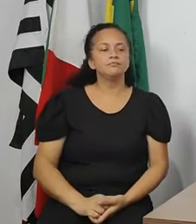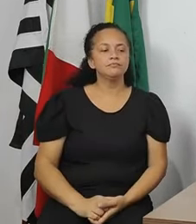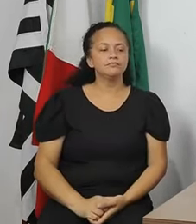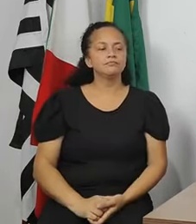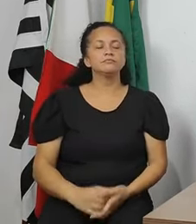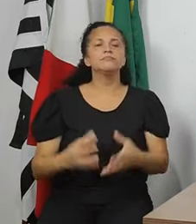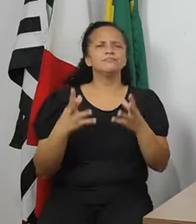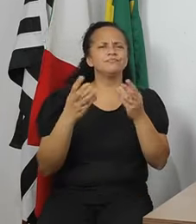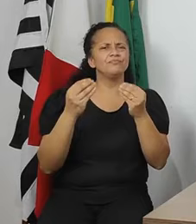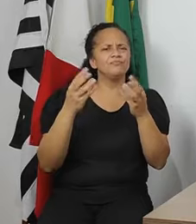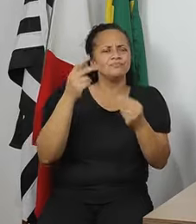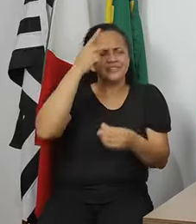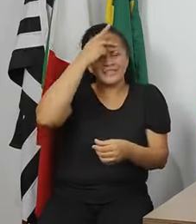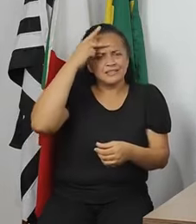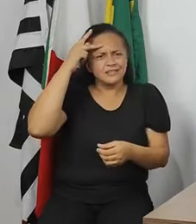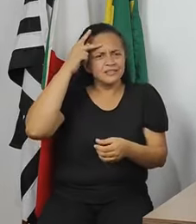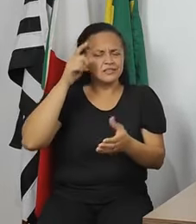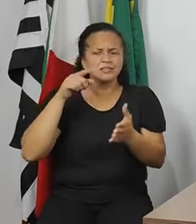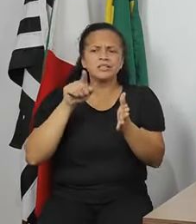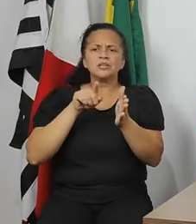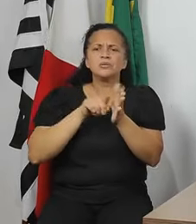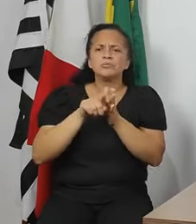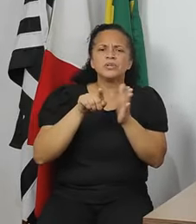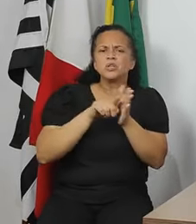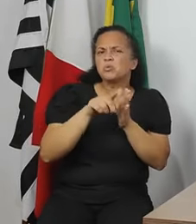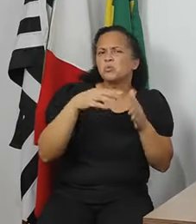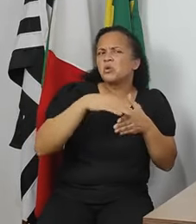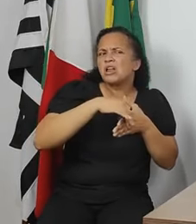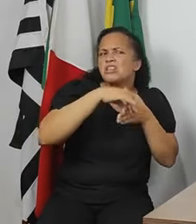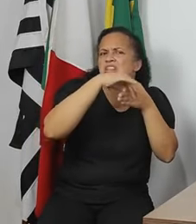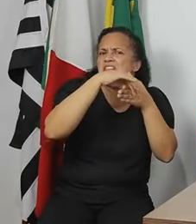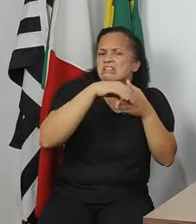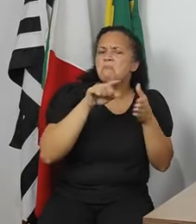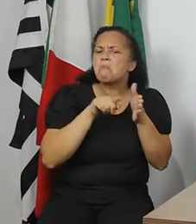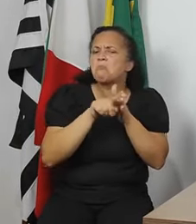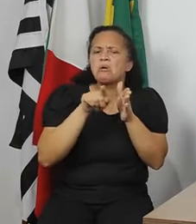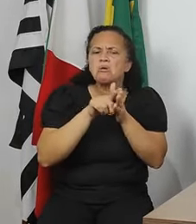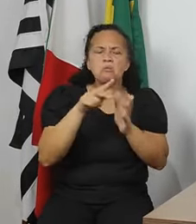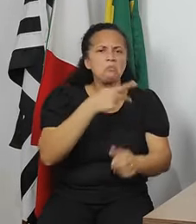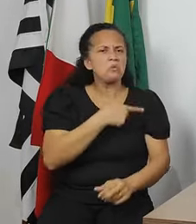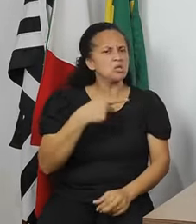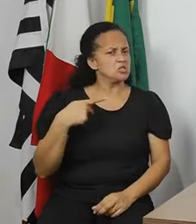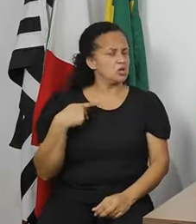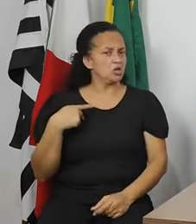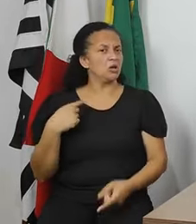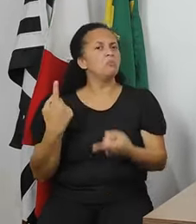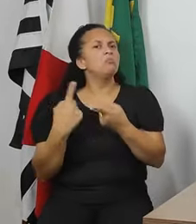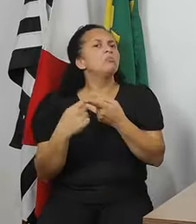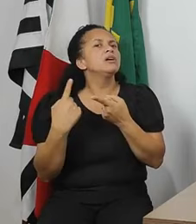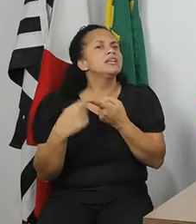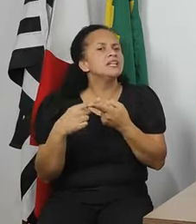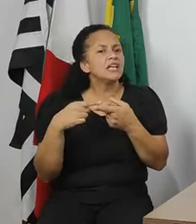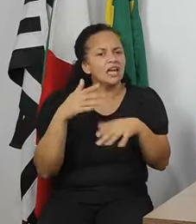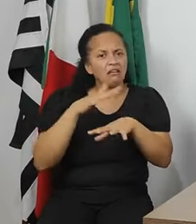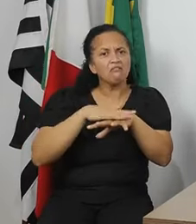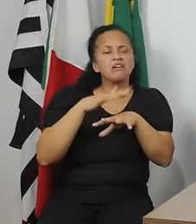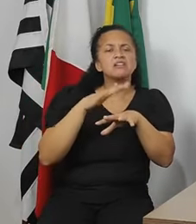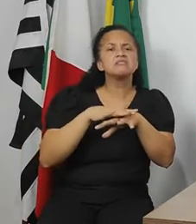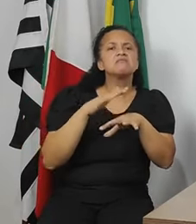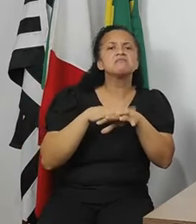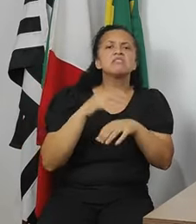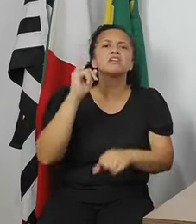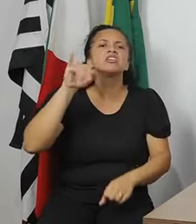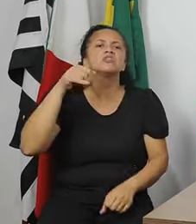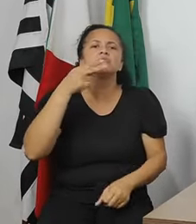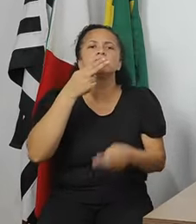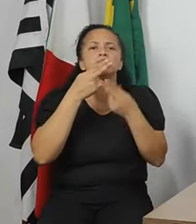Muitas pessoas perguntam para líderes, pastores, por que eu devo praticar o jejum? E hoje eu queria inverter essa pergunta, né?